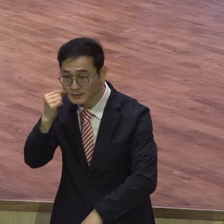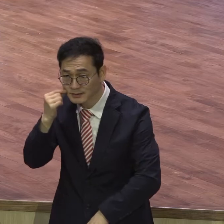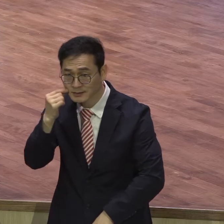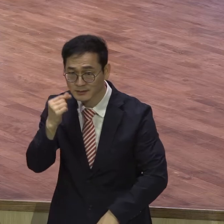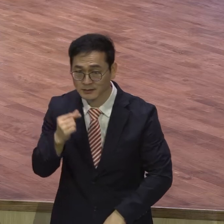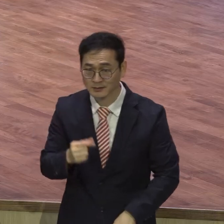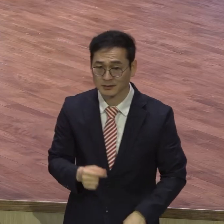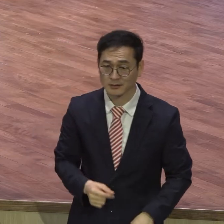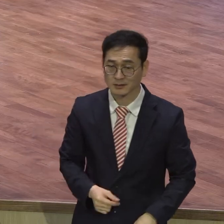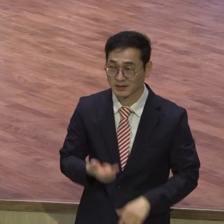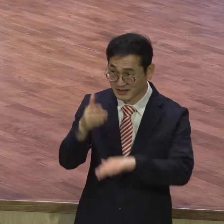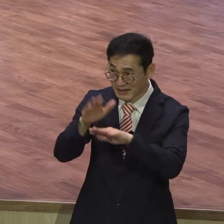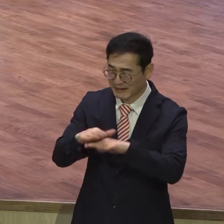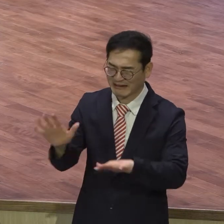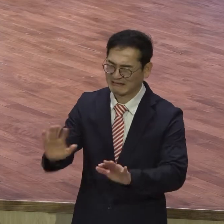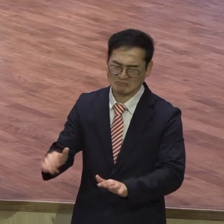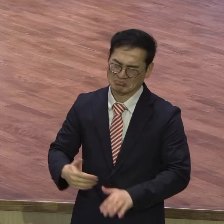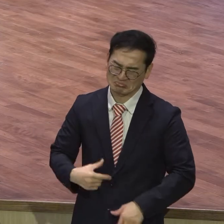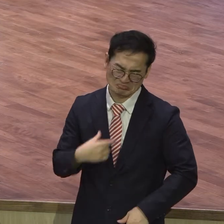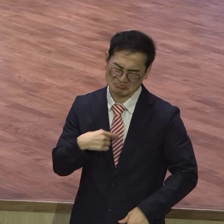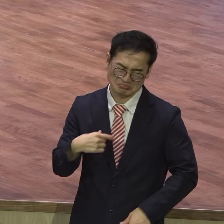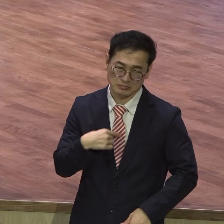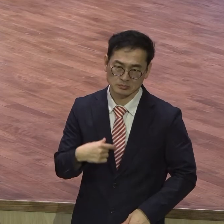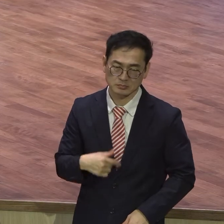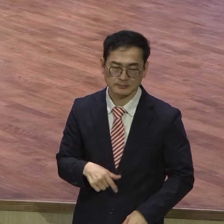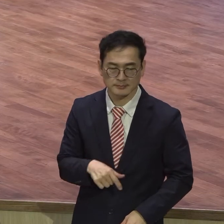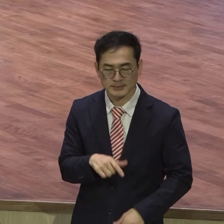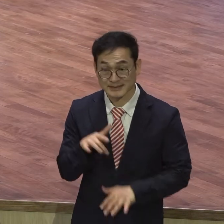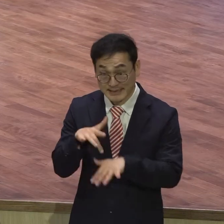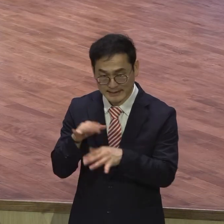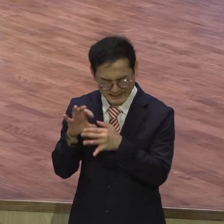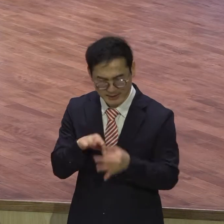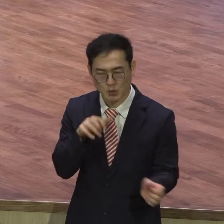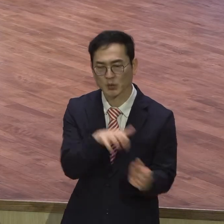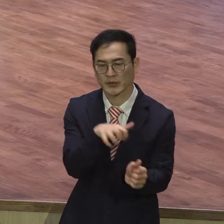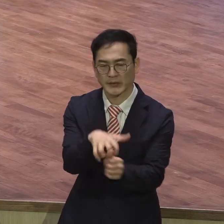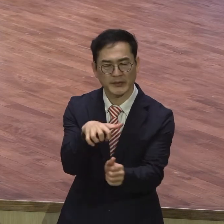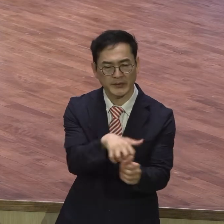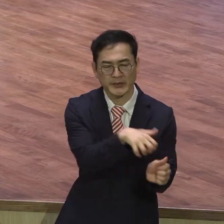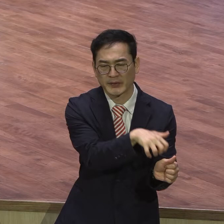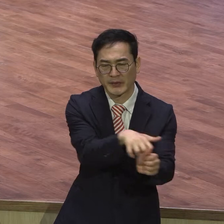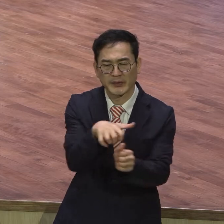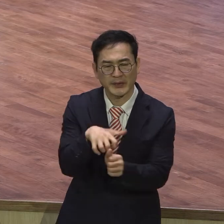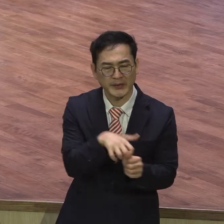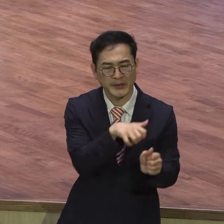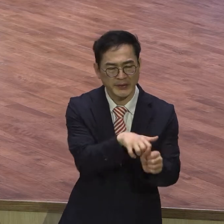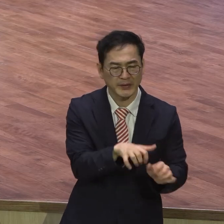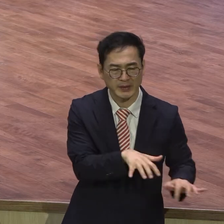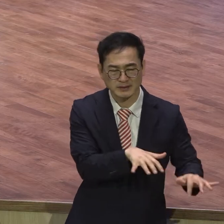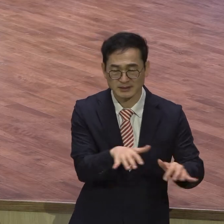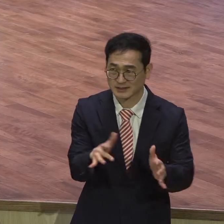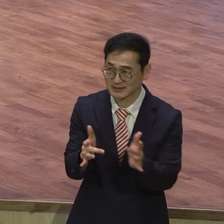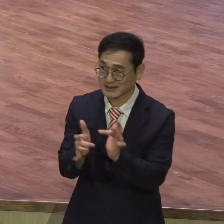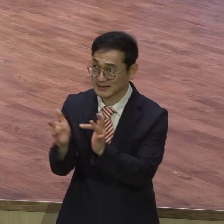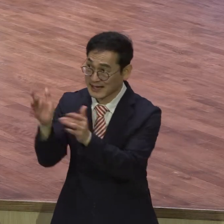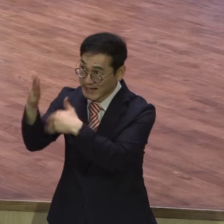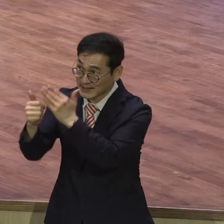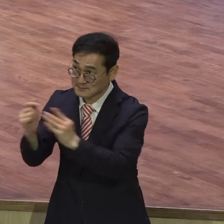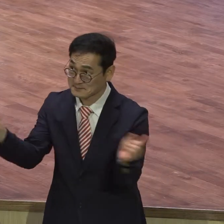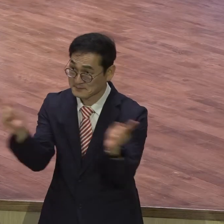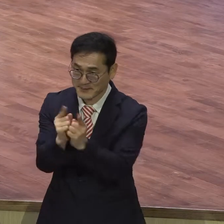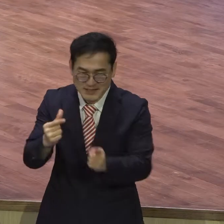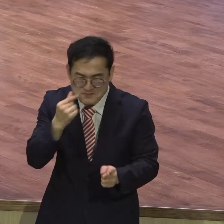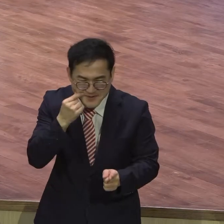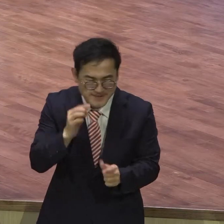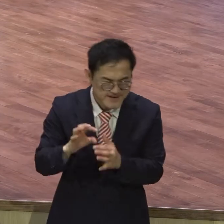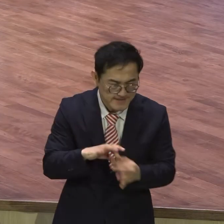예배 못 들이잖아요 공격합니다 사단이 이럴수록 우리는 영적으로 무장하시기